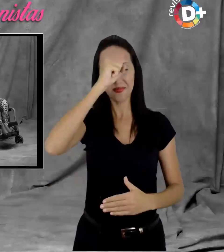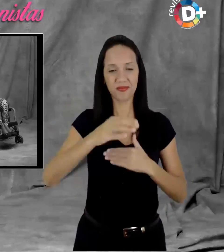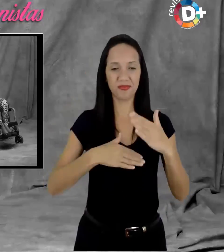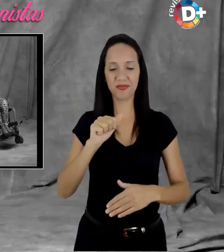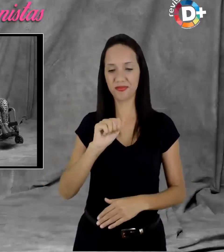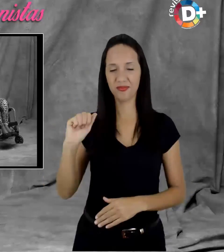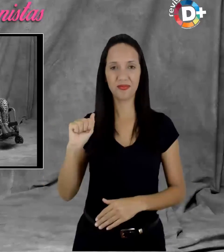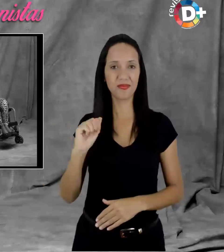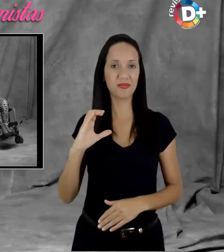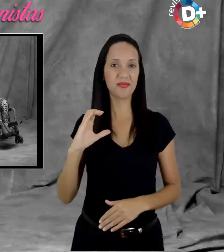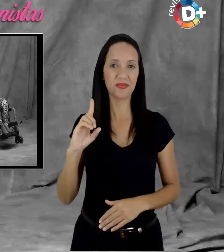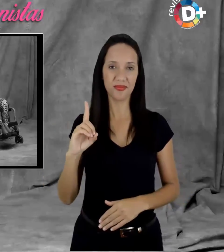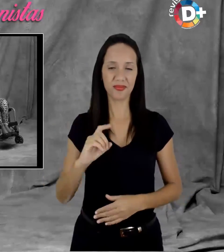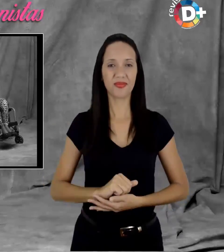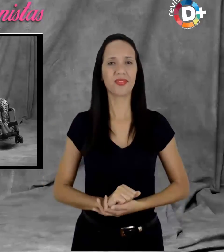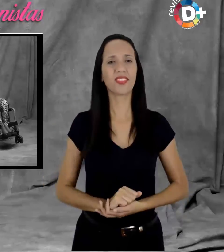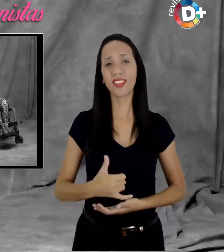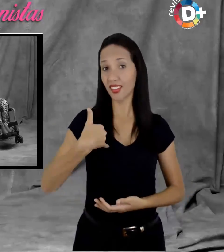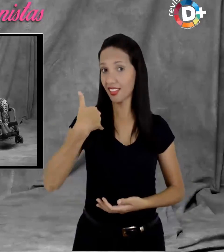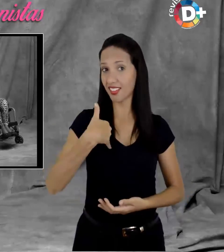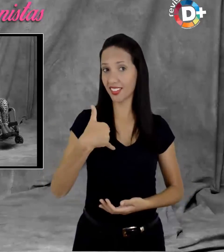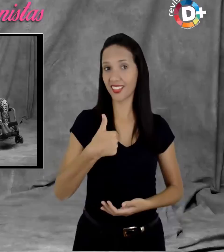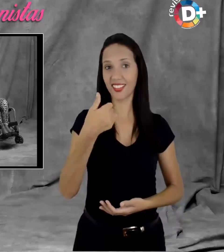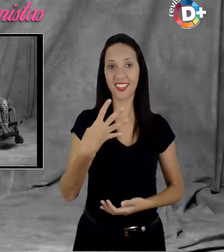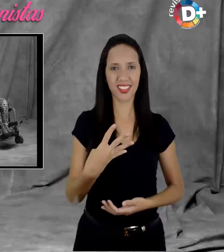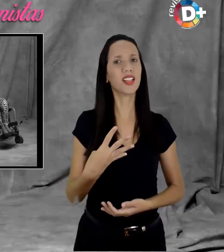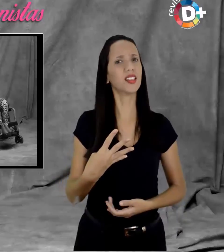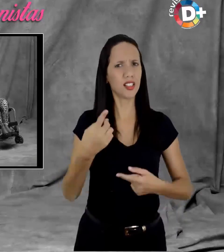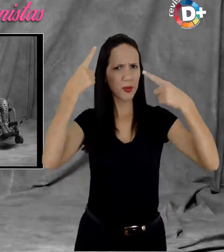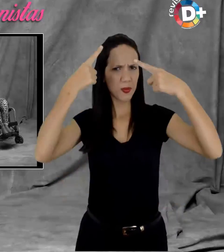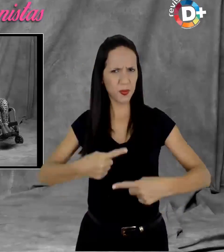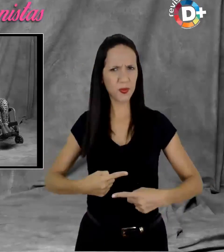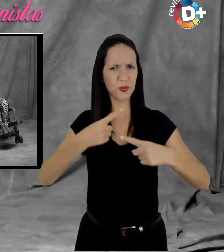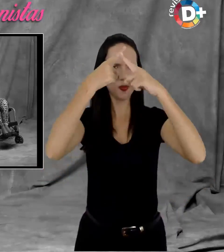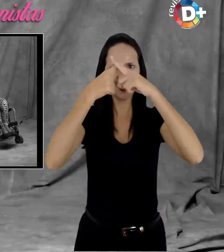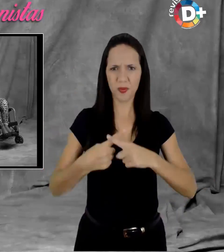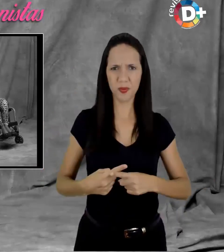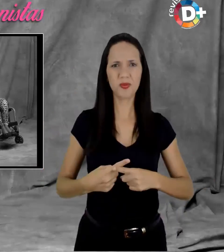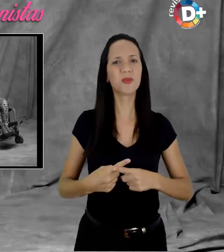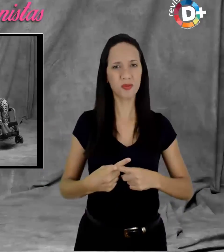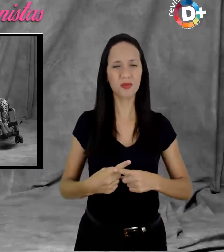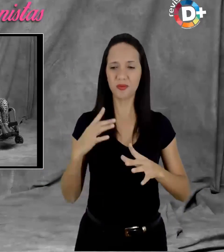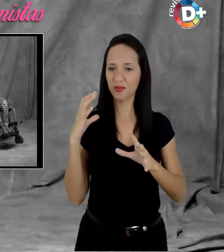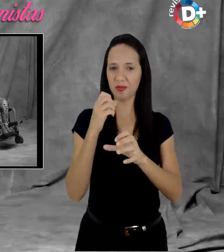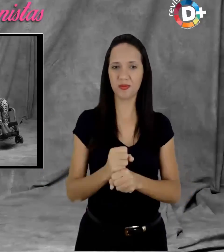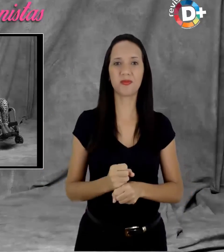reabilitação na ACD. Desde os 14 anos, ela participa das competições oficiais,